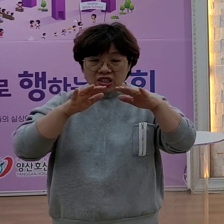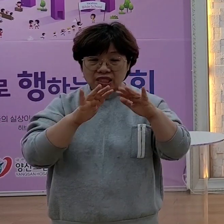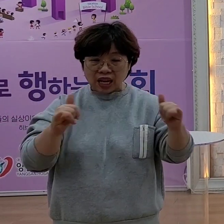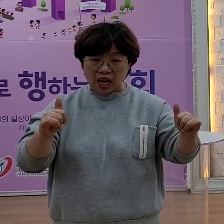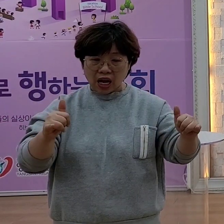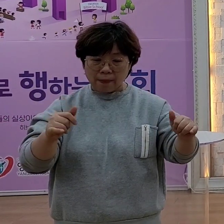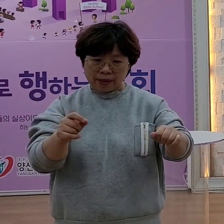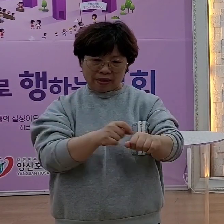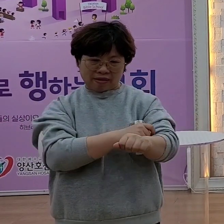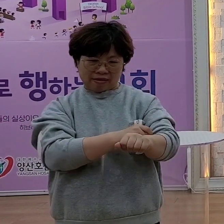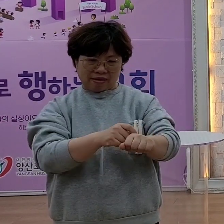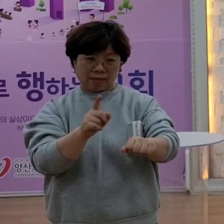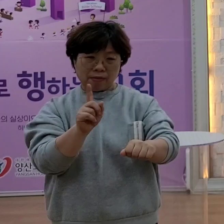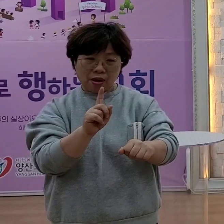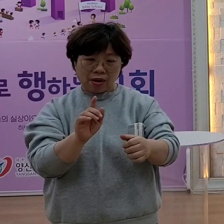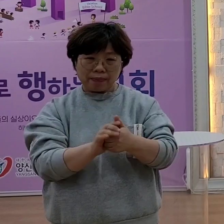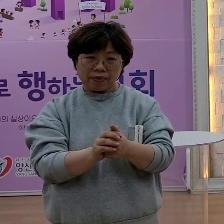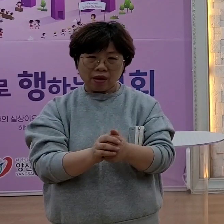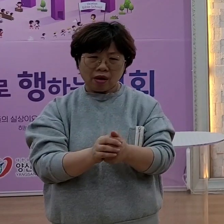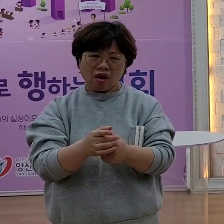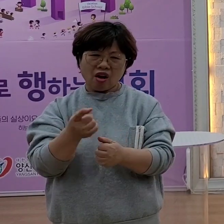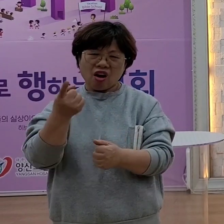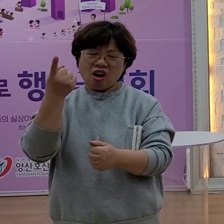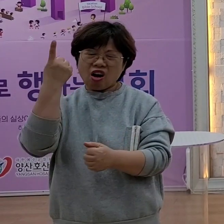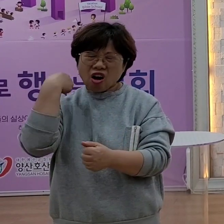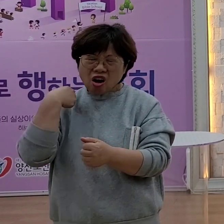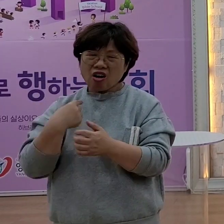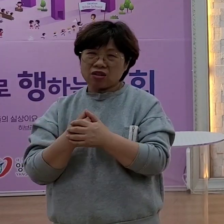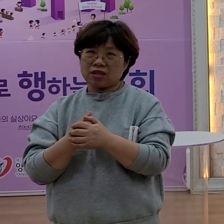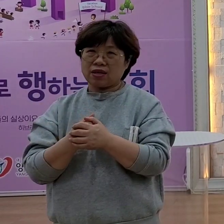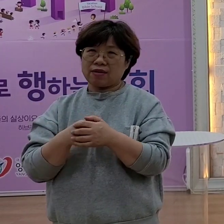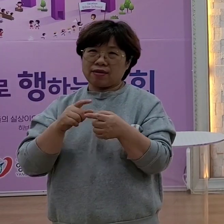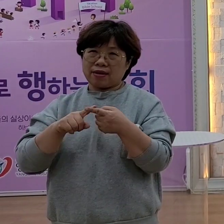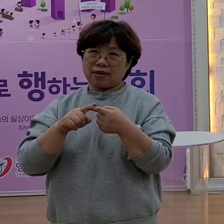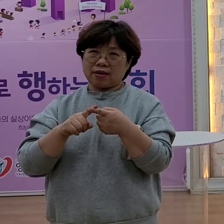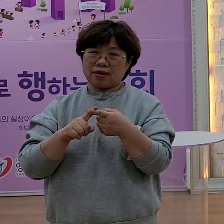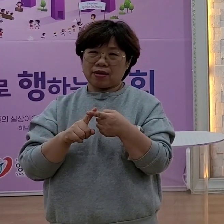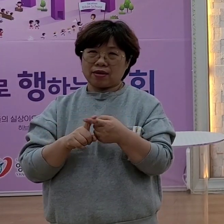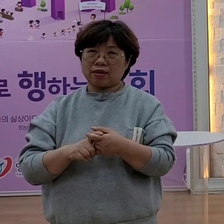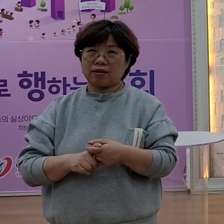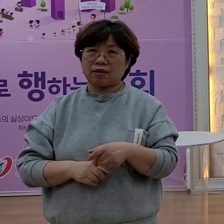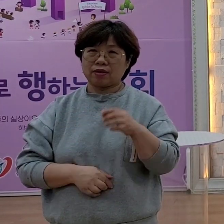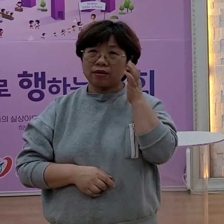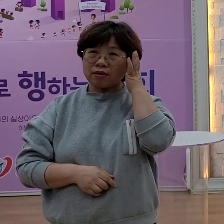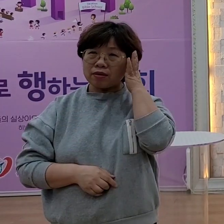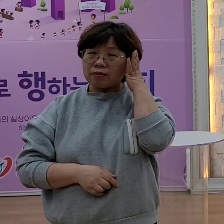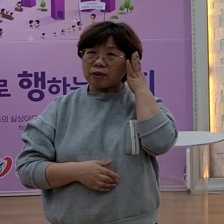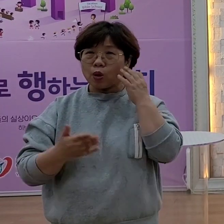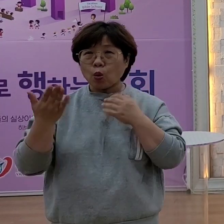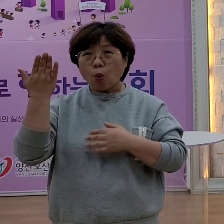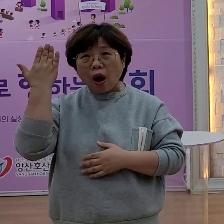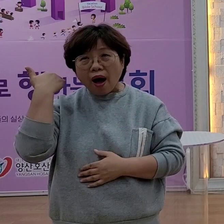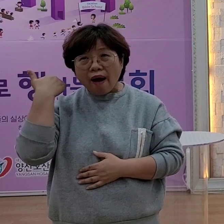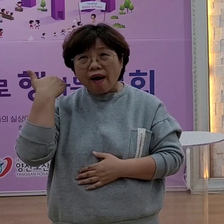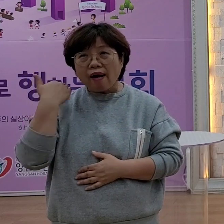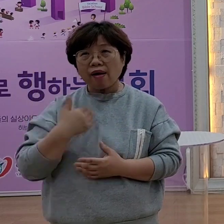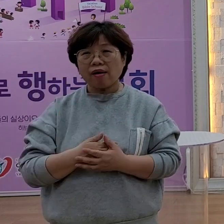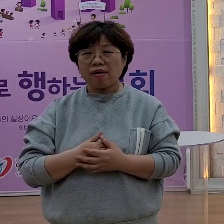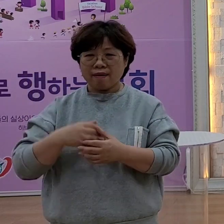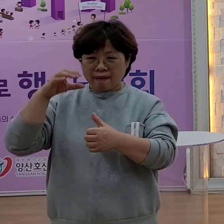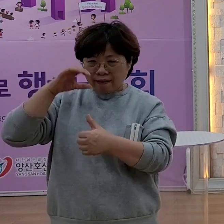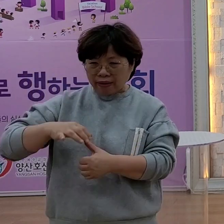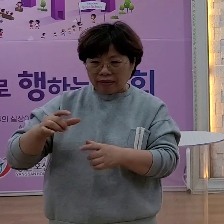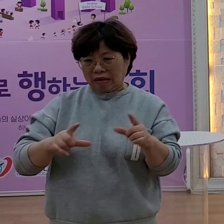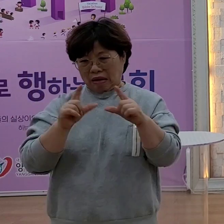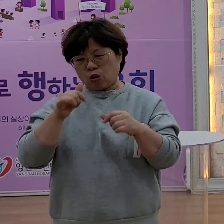항상 특징이 있습니다. 어제에 갇혀 있어요. 어리석은 자의 특징, 과거, 어제에 갇혀